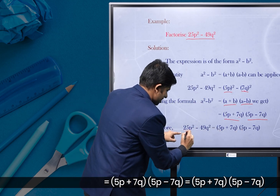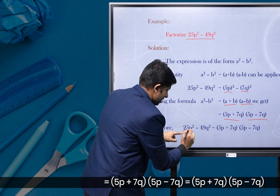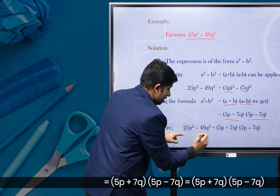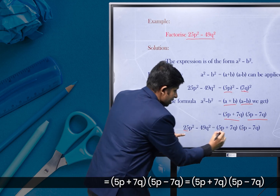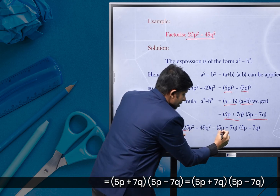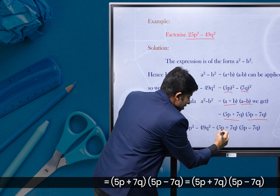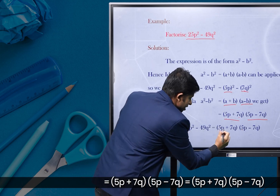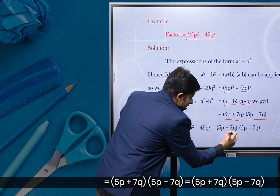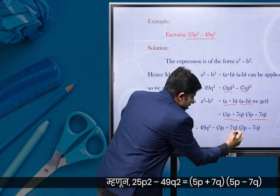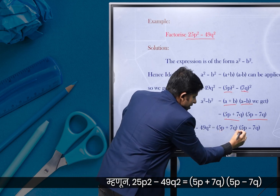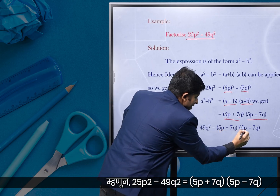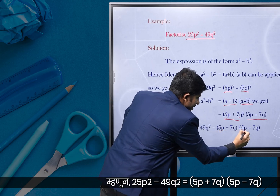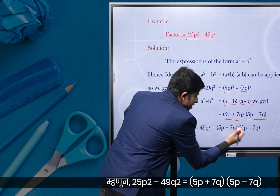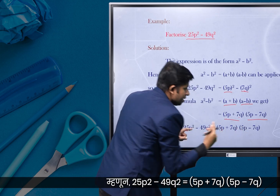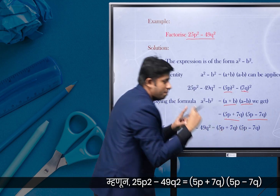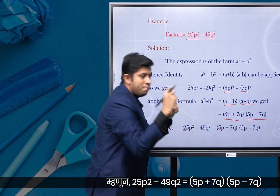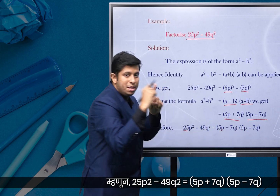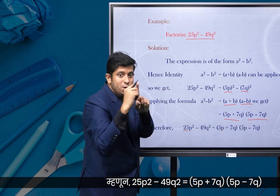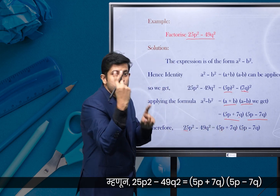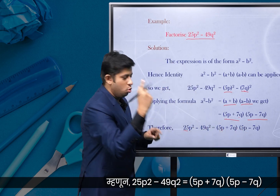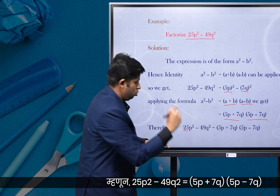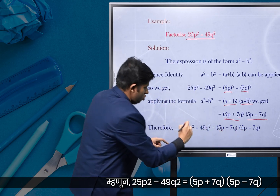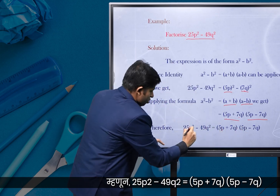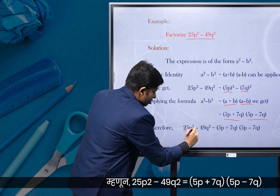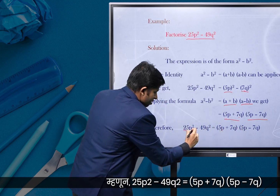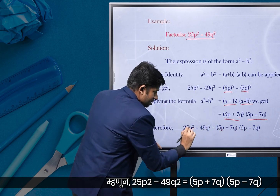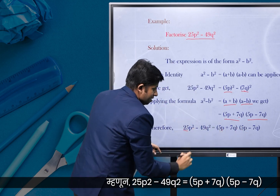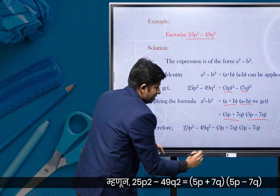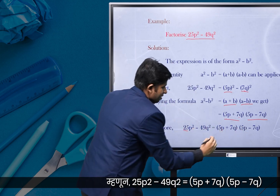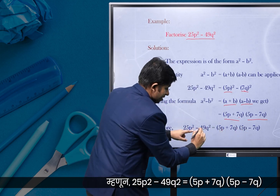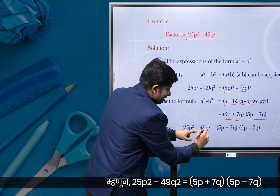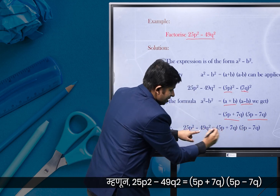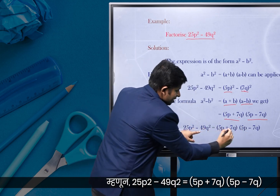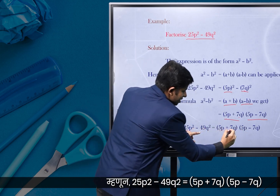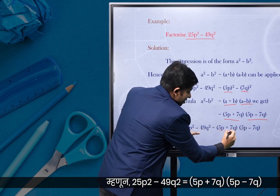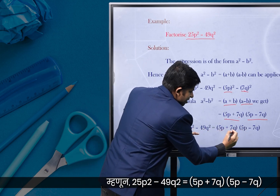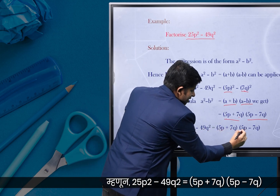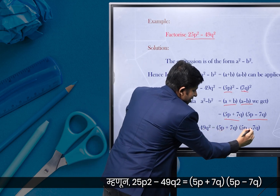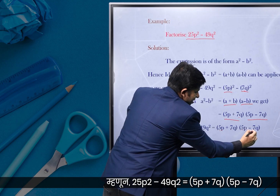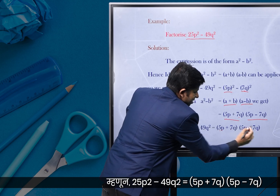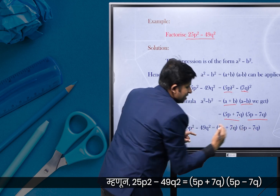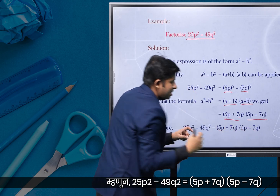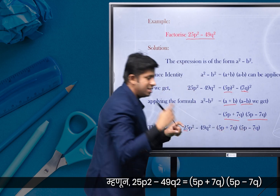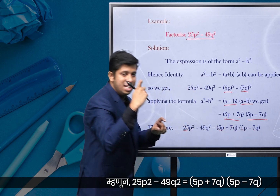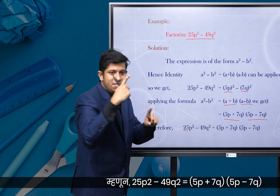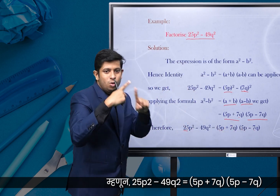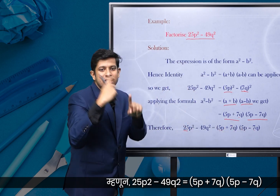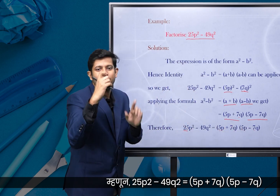7q. म्हणून 25p वर्ग वजा 49q वर्ग बरोबर एका